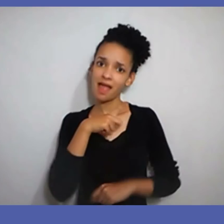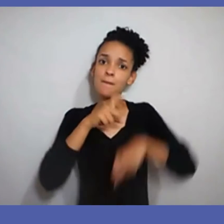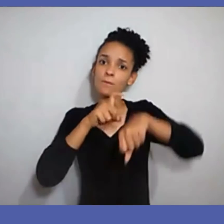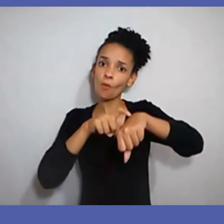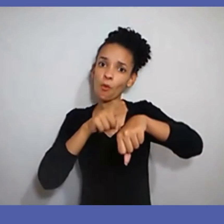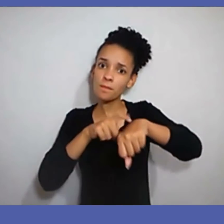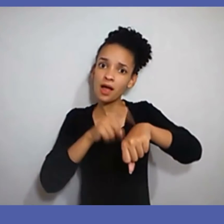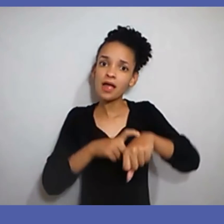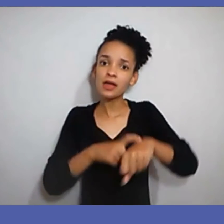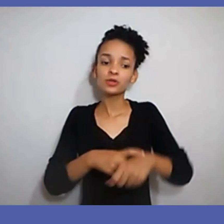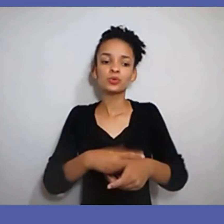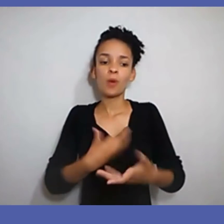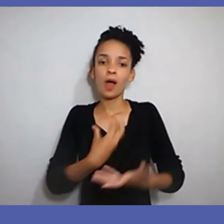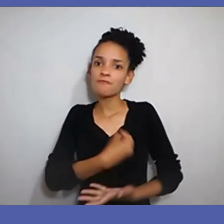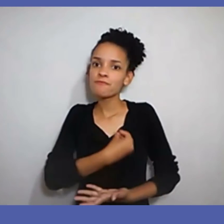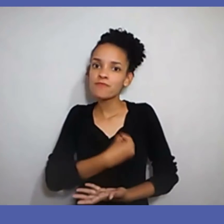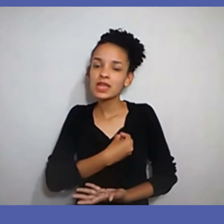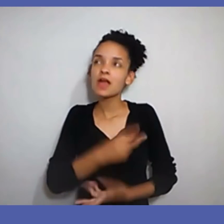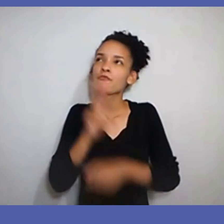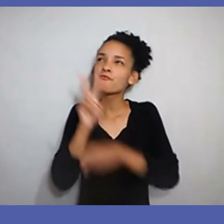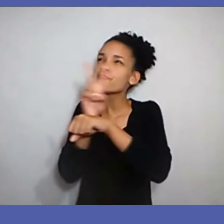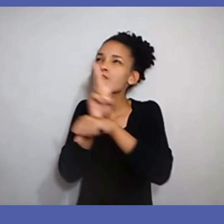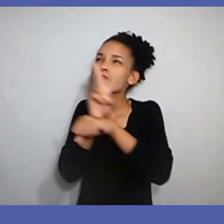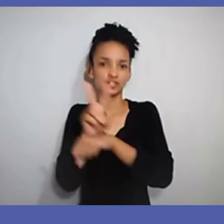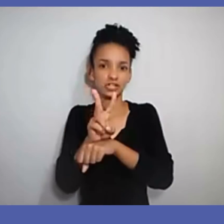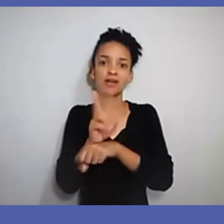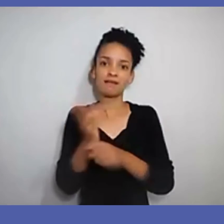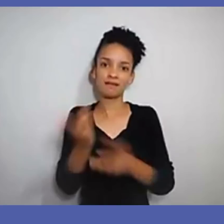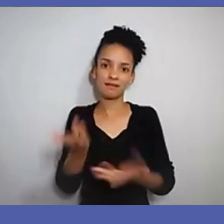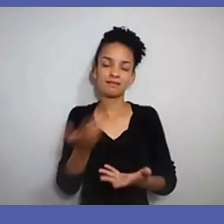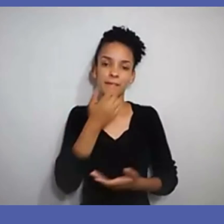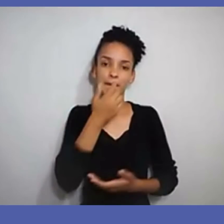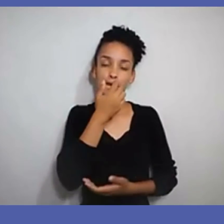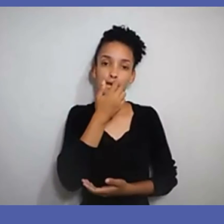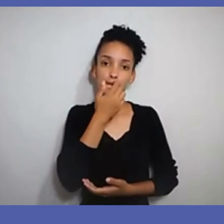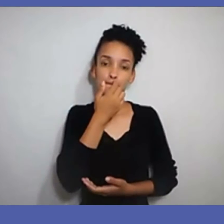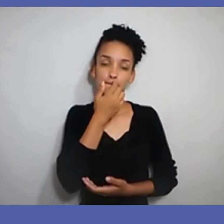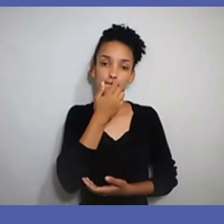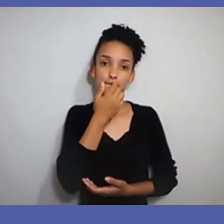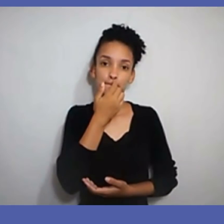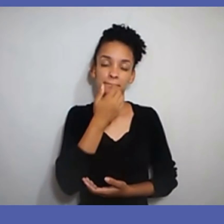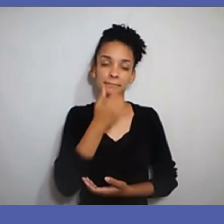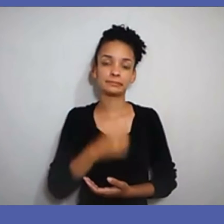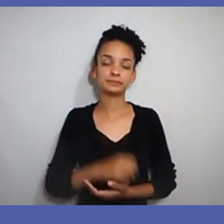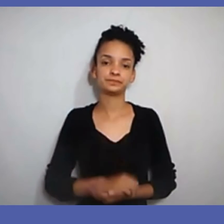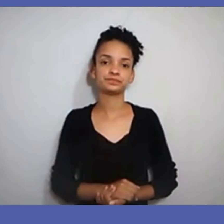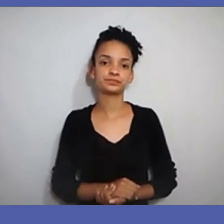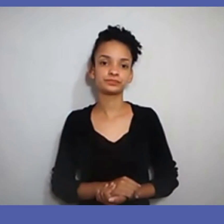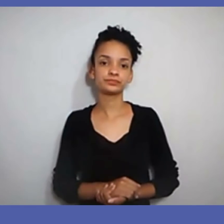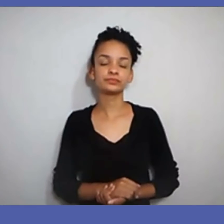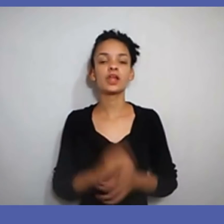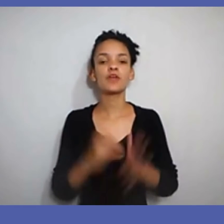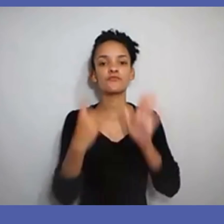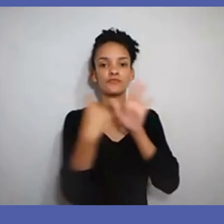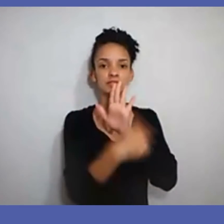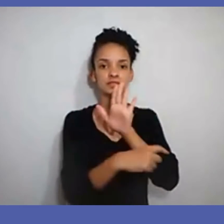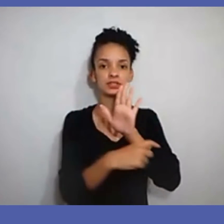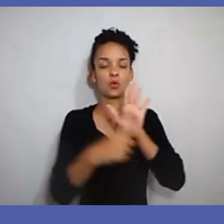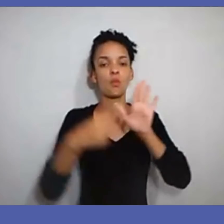de vigilância, tá? Aqui em seguinte vai falar assim, ó, versículo